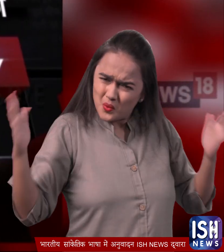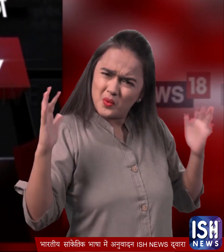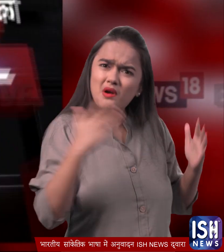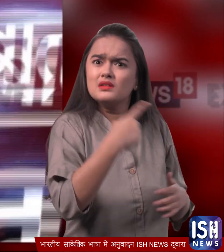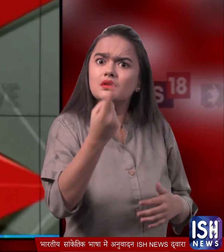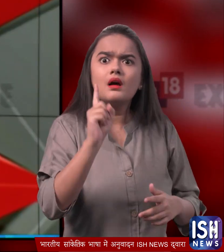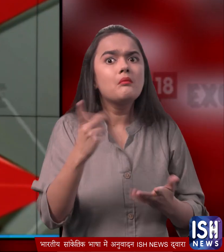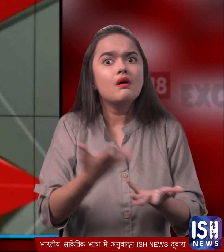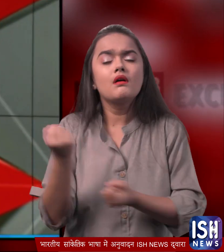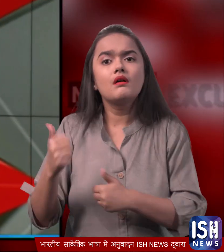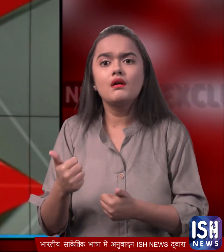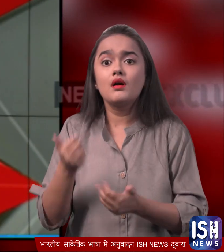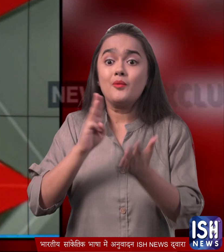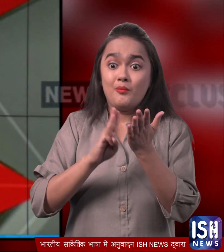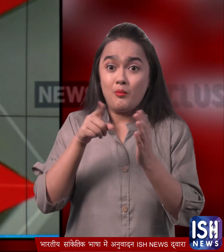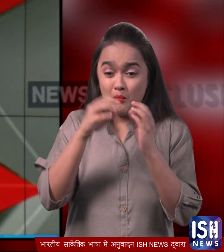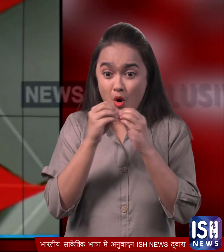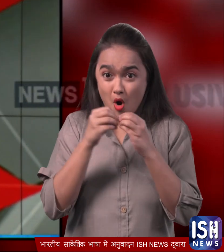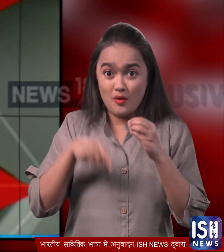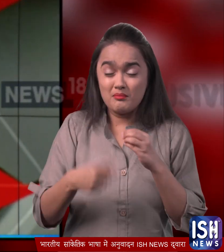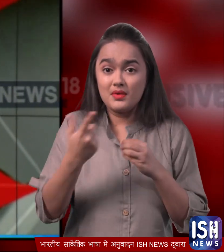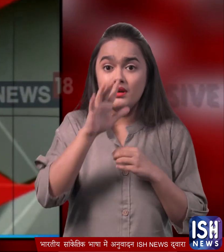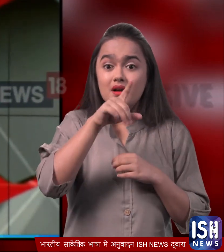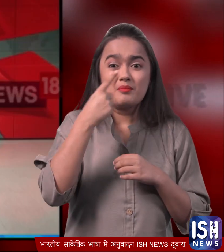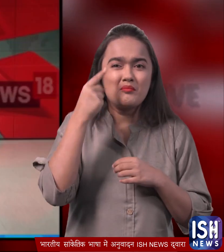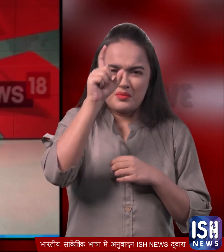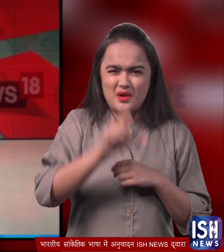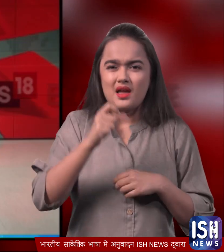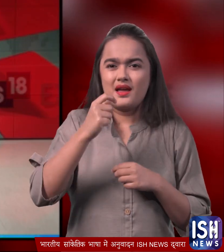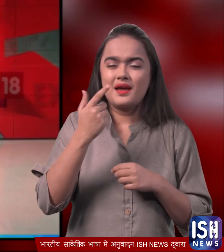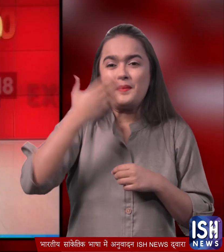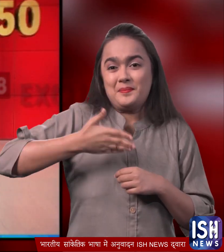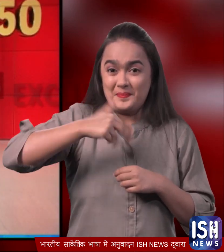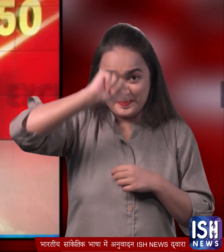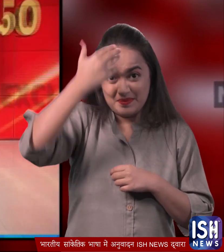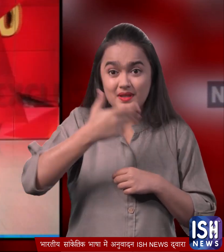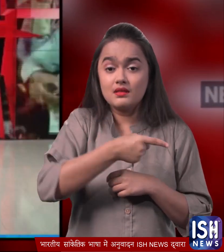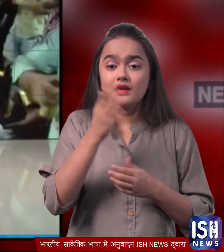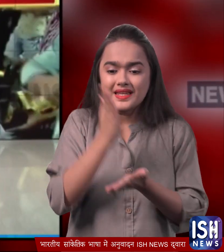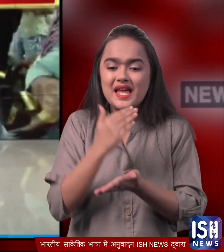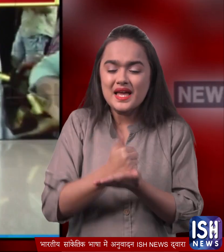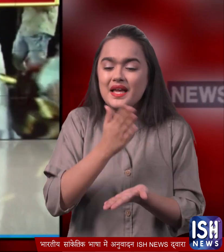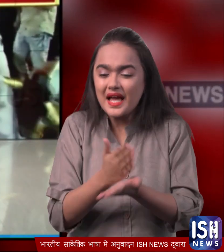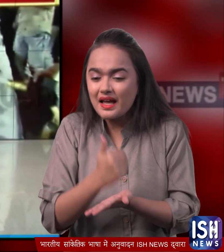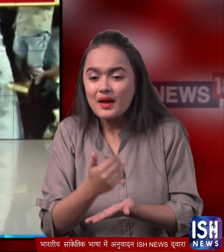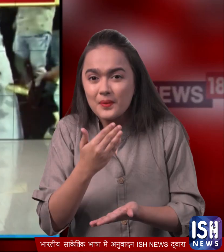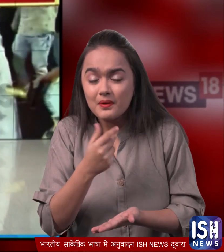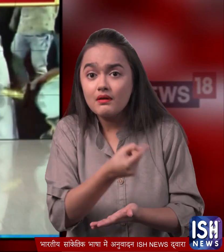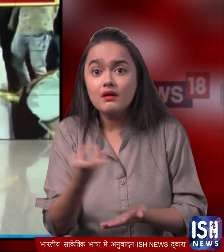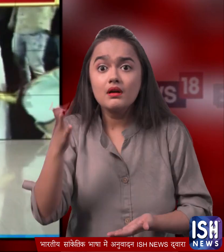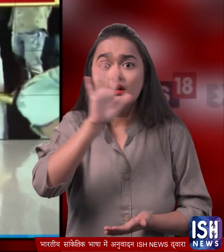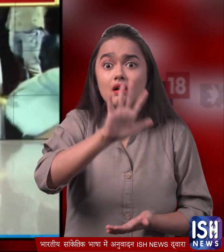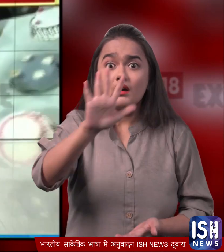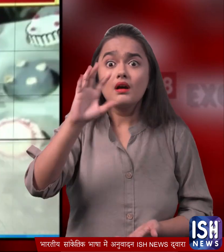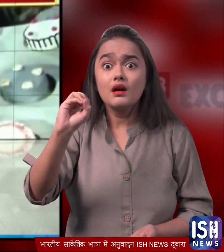है। मुंबई के एक शख्स का अपने जन्मदिन पर 550 केक काटने का वीडियो वायरल हो गया। मुंबई के कांदिवली इलाके में